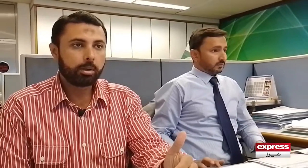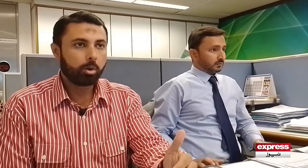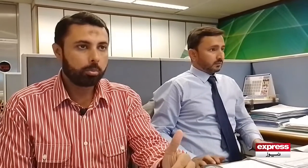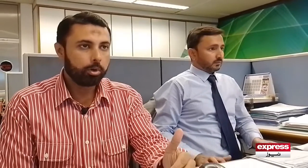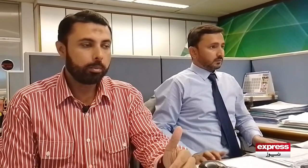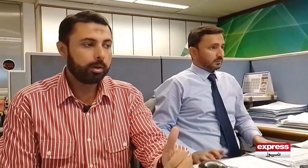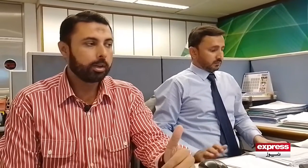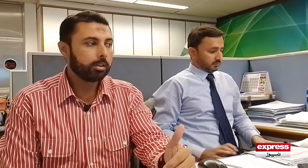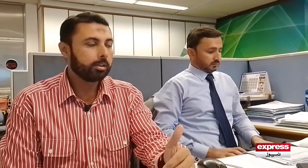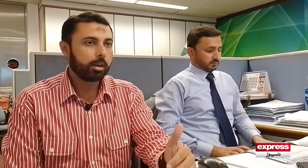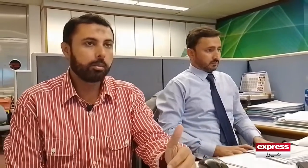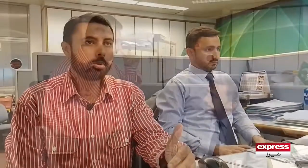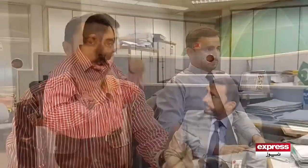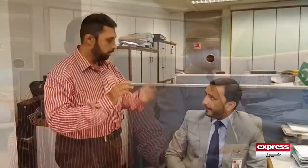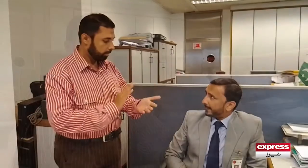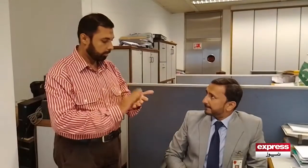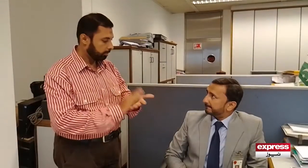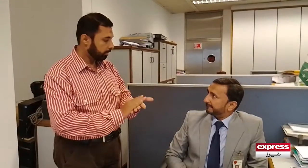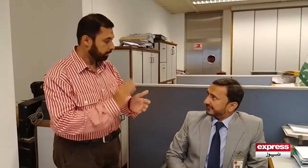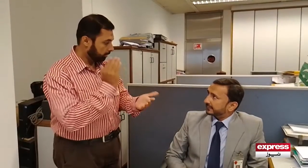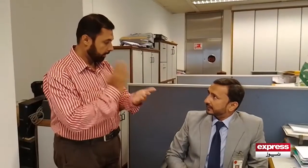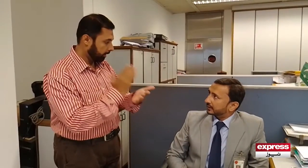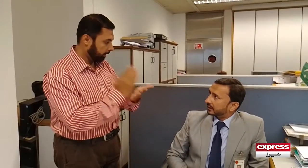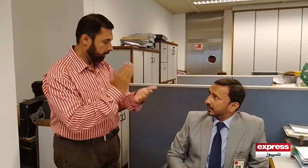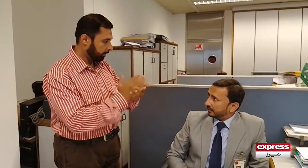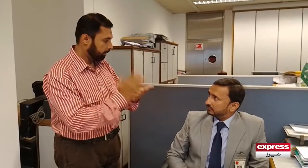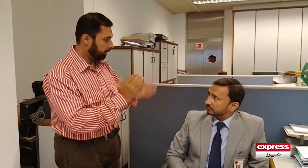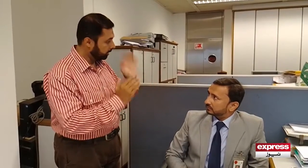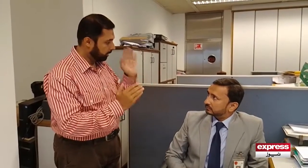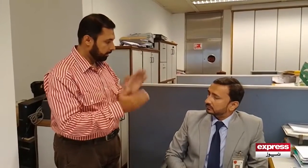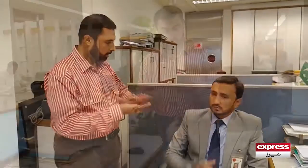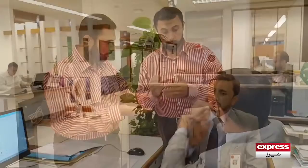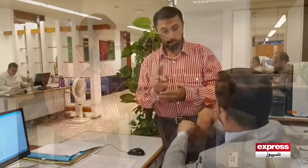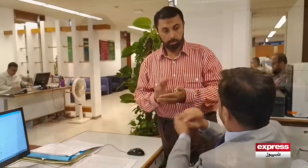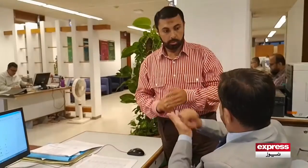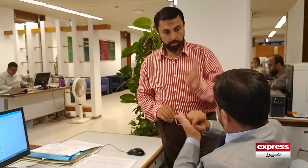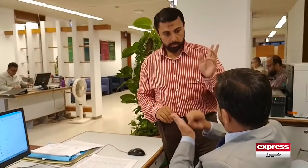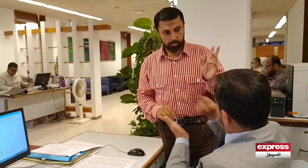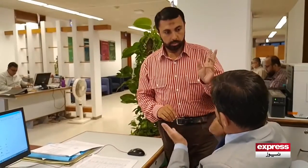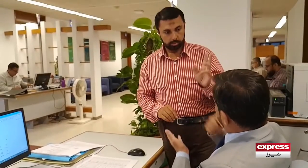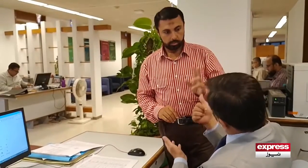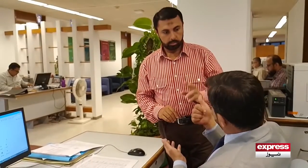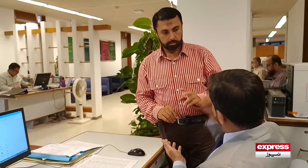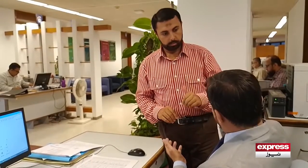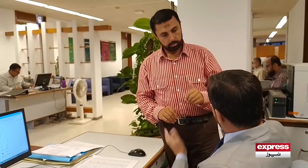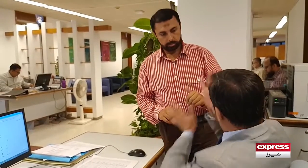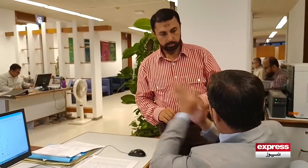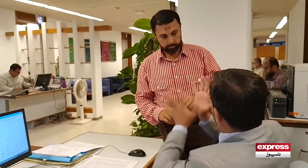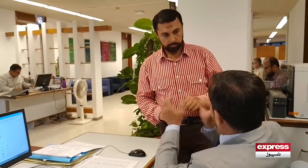काफ़ी टाइम हो गया हमें साथ काम करते कर हुए। अगर मैं साइन लैंग्वेज इसकी समझ नहीं सकता, लेकिन ये मुझे थोड़ी बहुत मैं